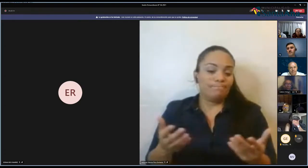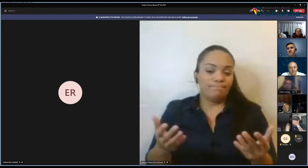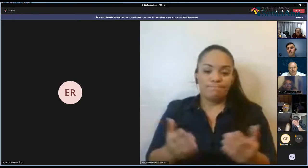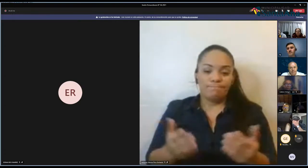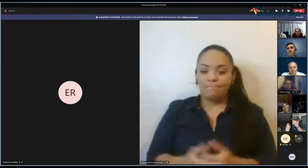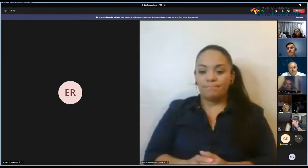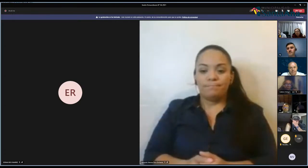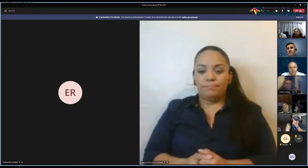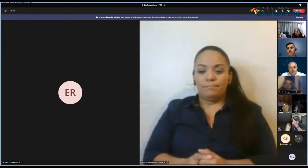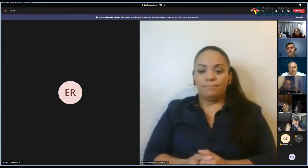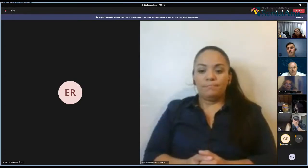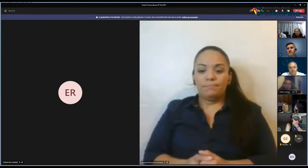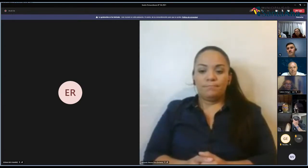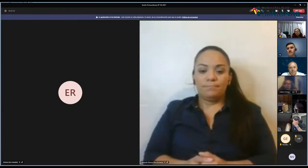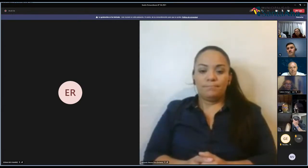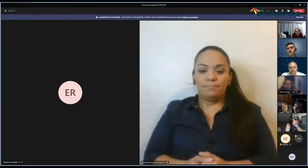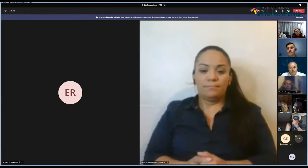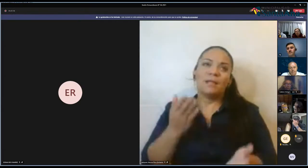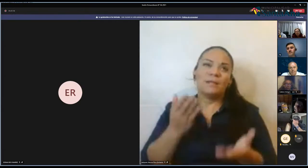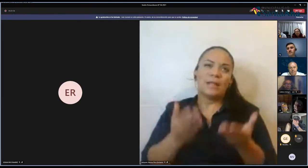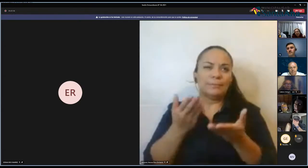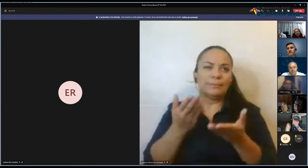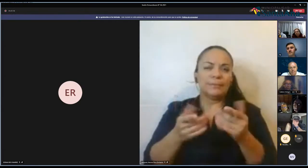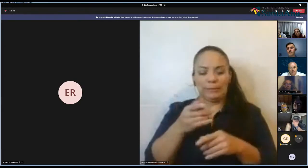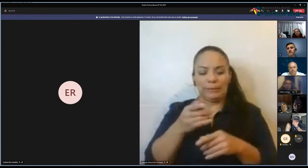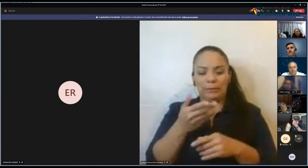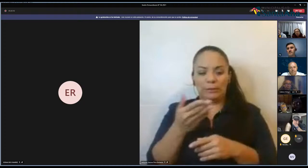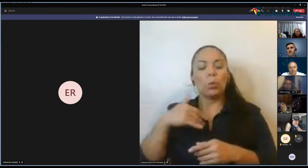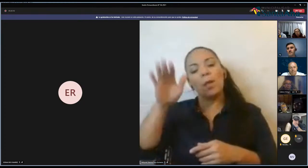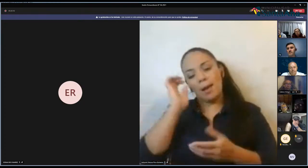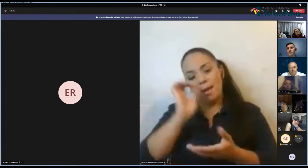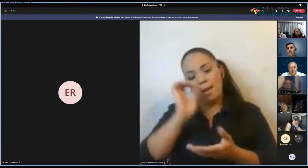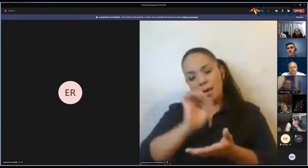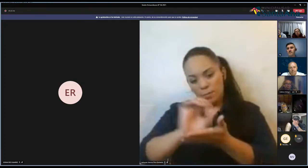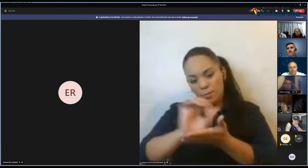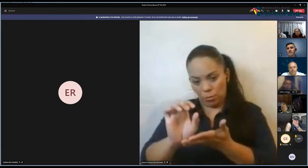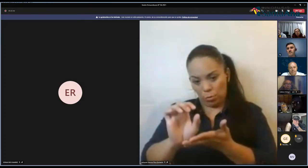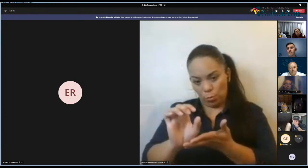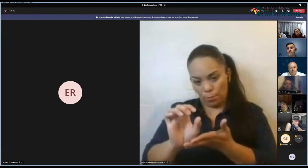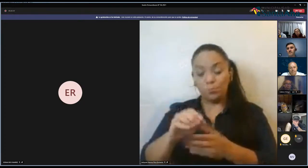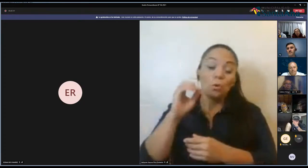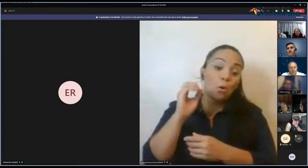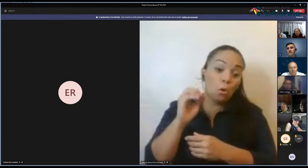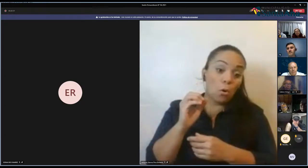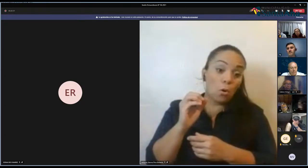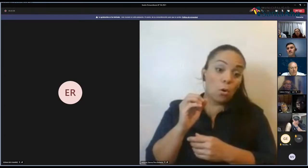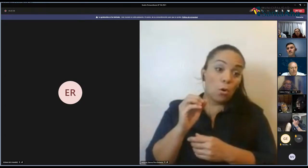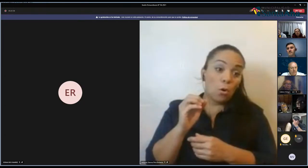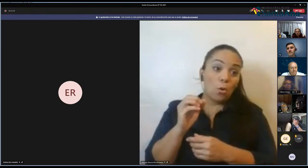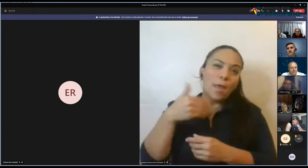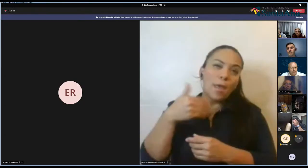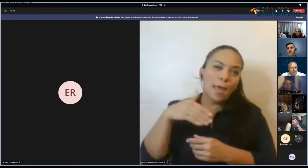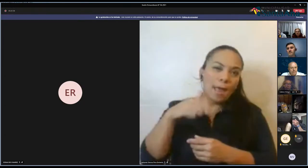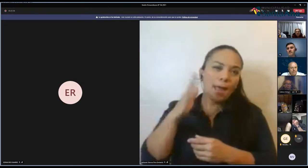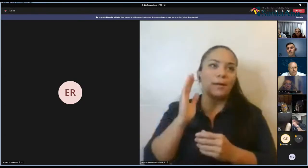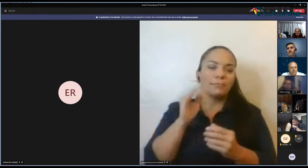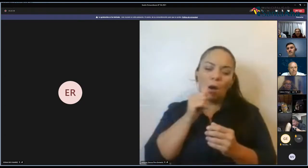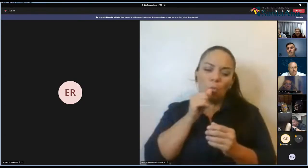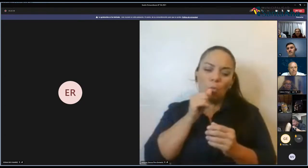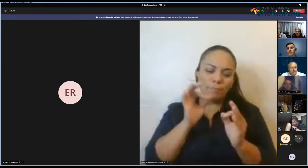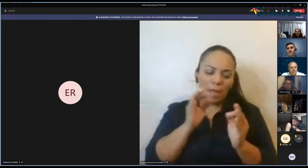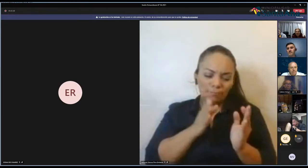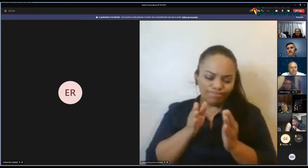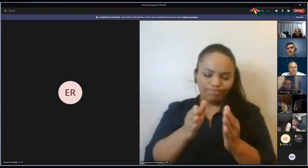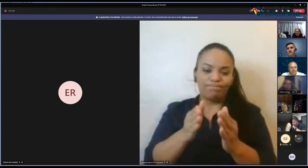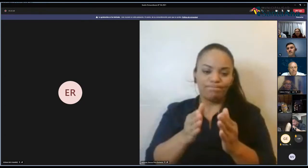tal vez se hubieran evitado o si digamos si hubieran analizado bien las aguas de estas tres